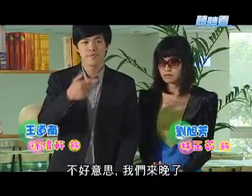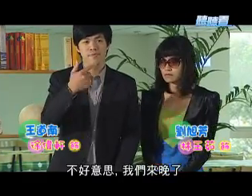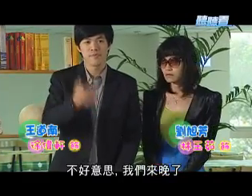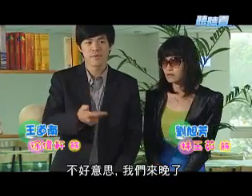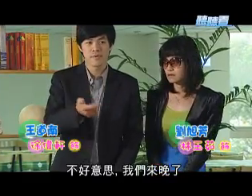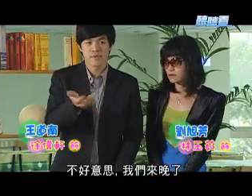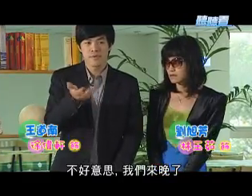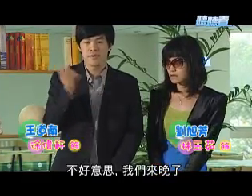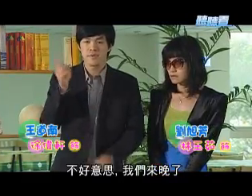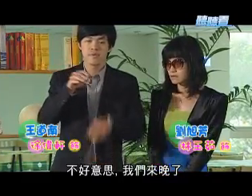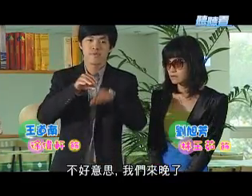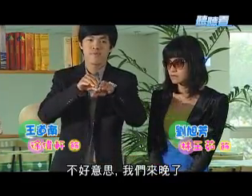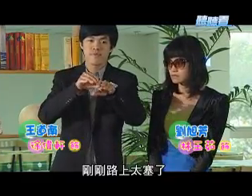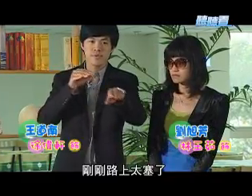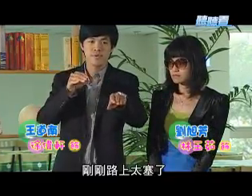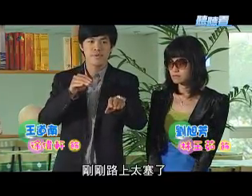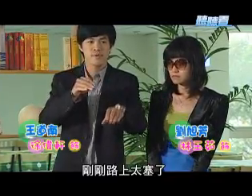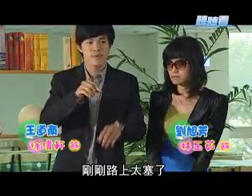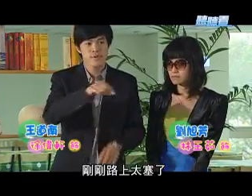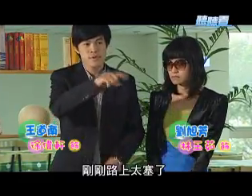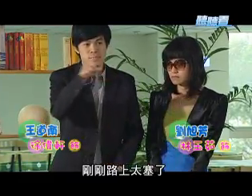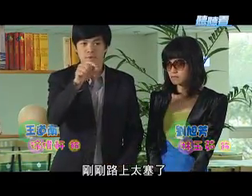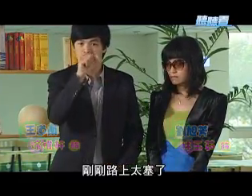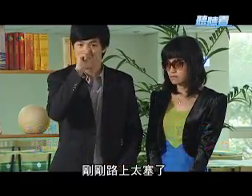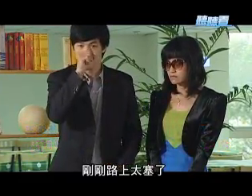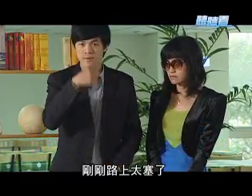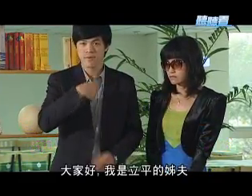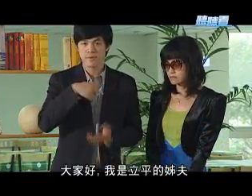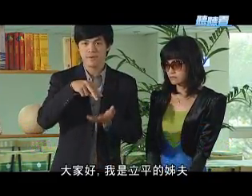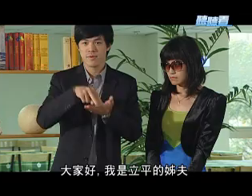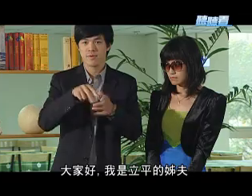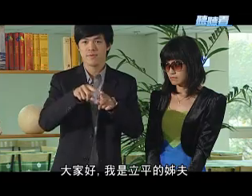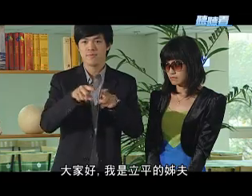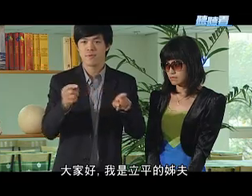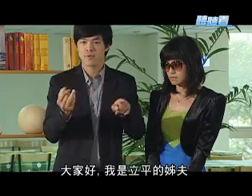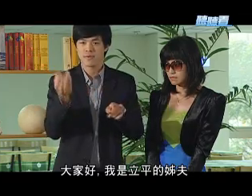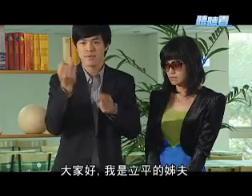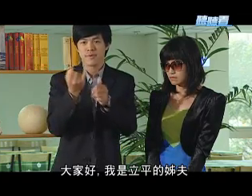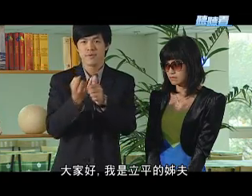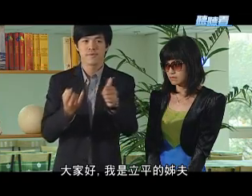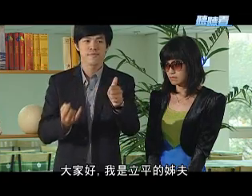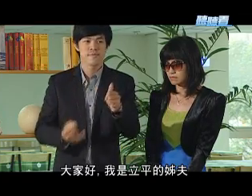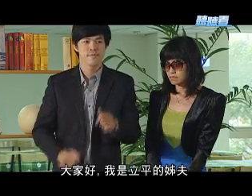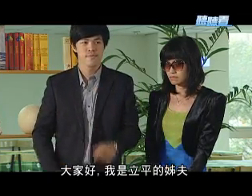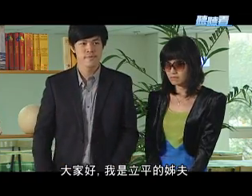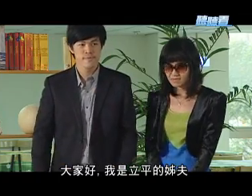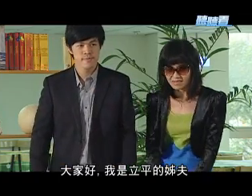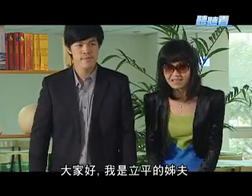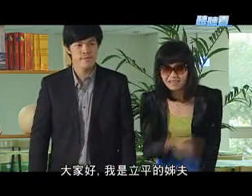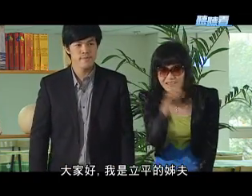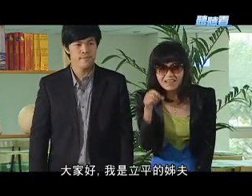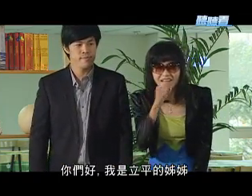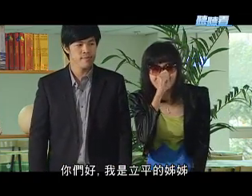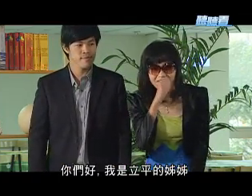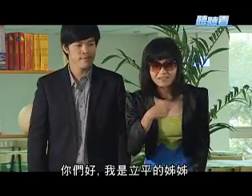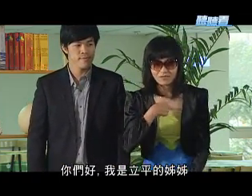我们来晚了刚刚路上太塞了大家好我是丽萍的姐夫你们好